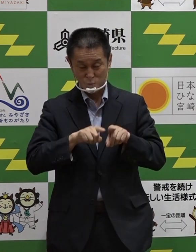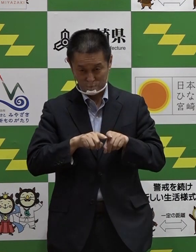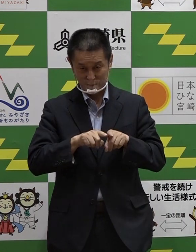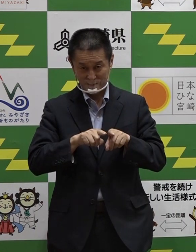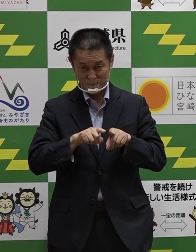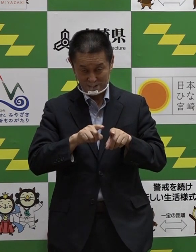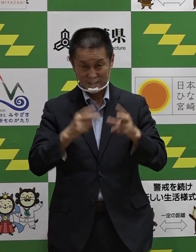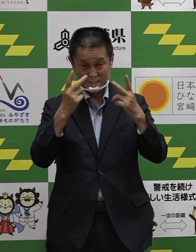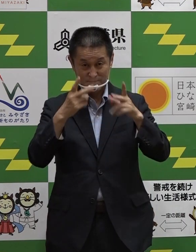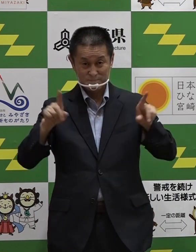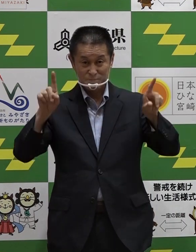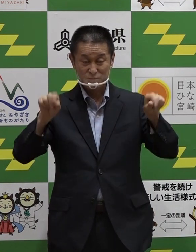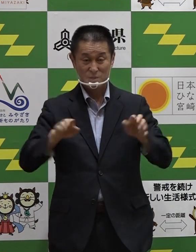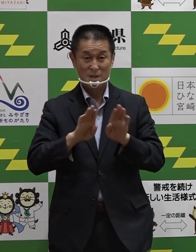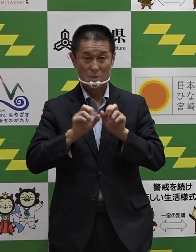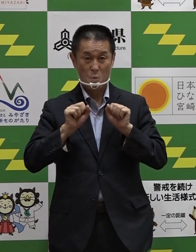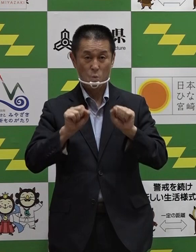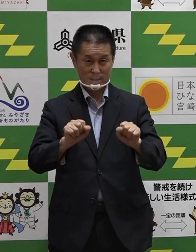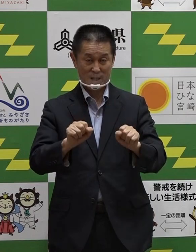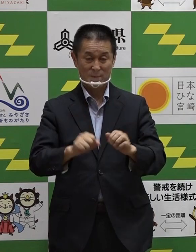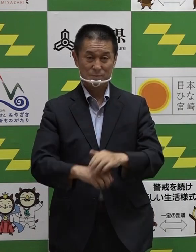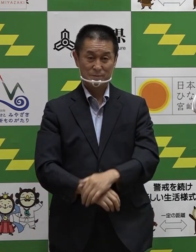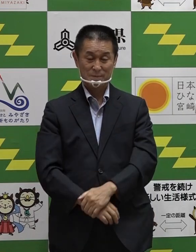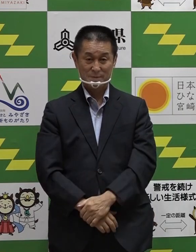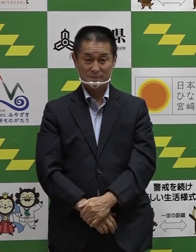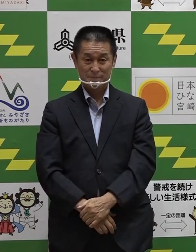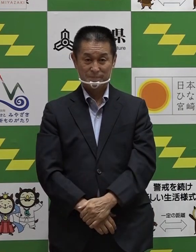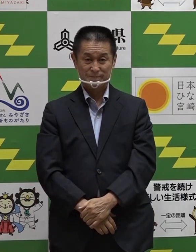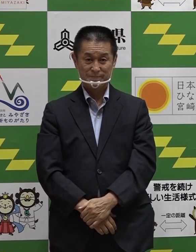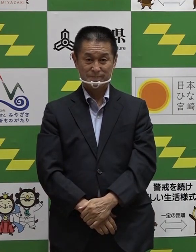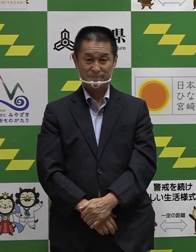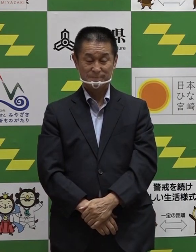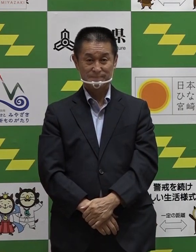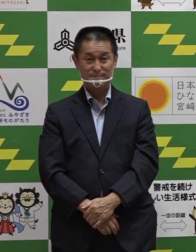われるということになろうかと思っています。